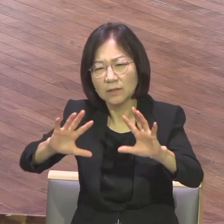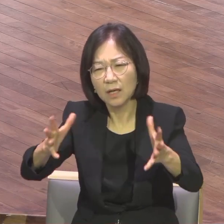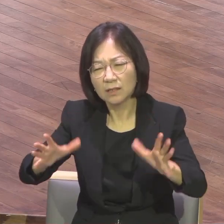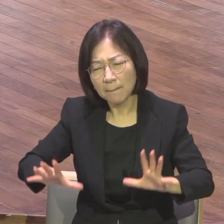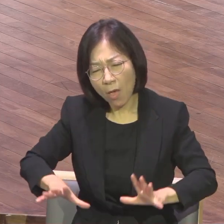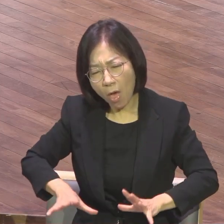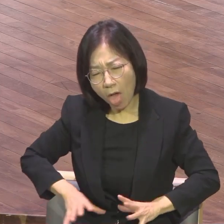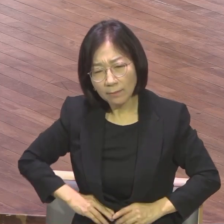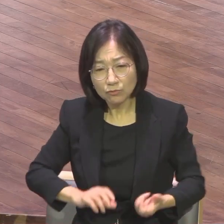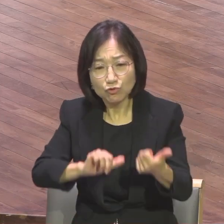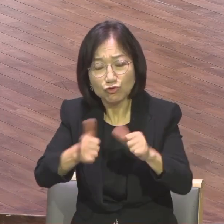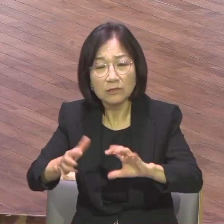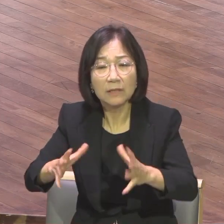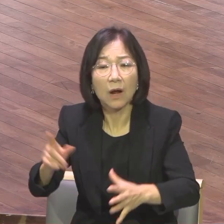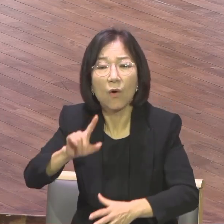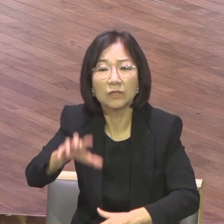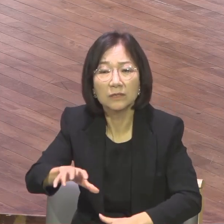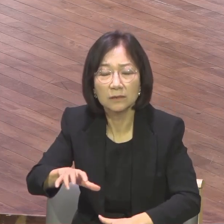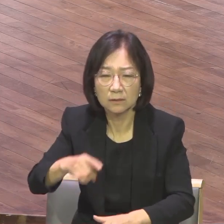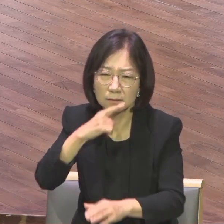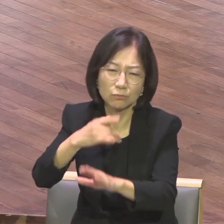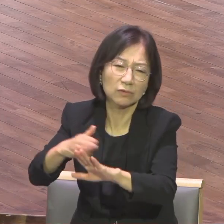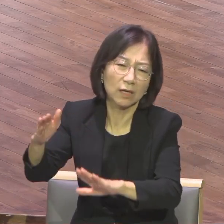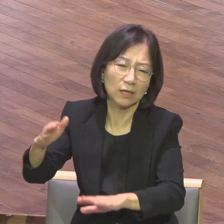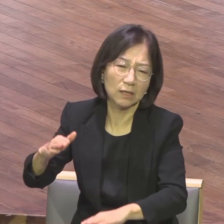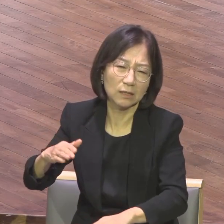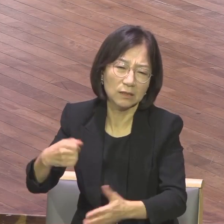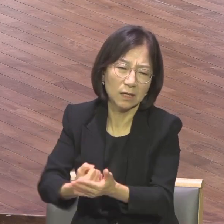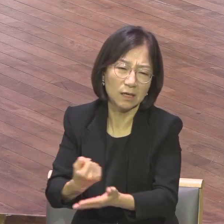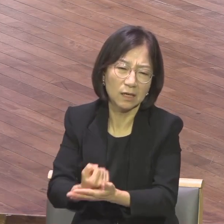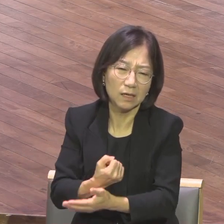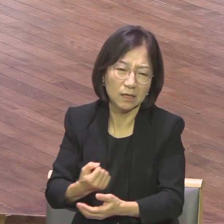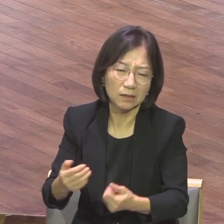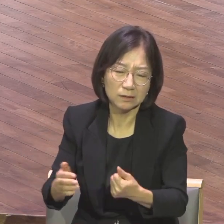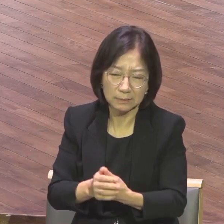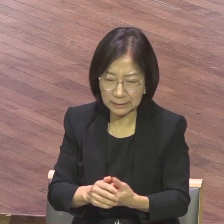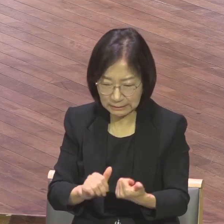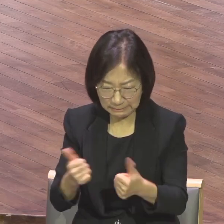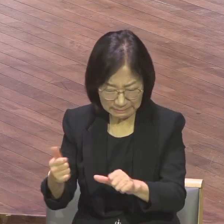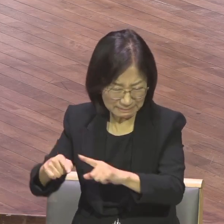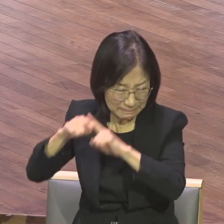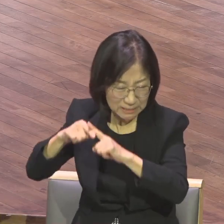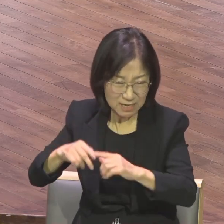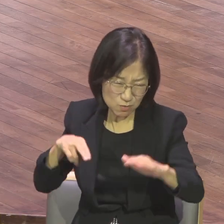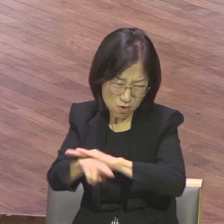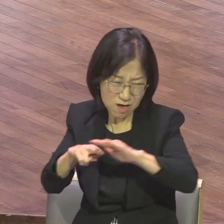죽어가는 유일한 나라예요. 오직 딱도 목숨 걸고 탈북하겠어요.